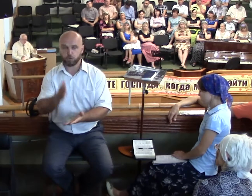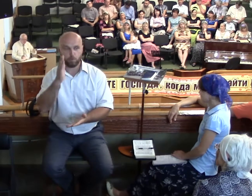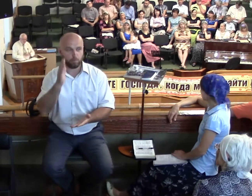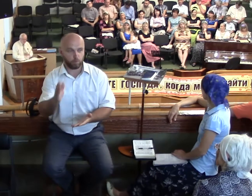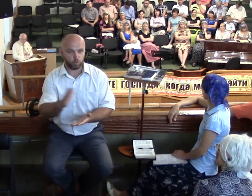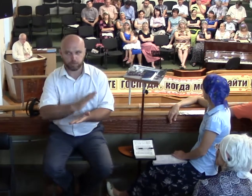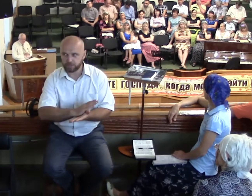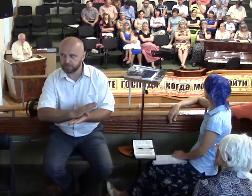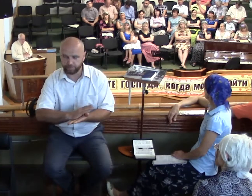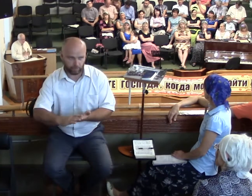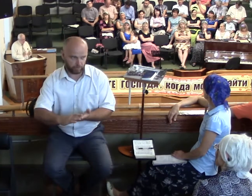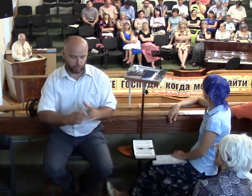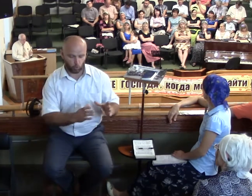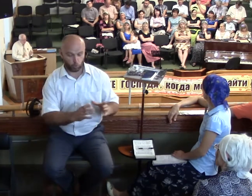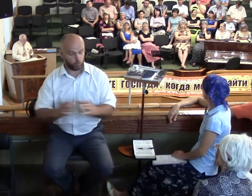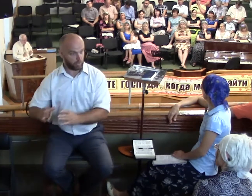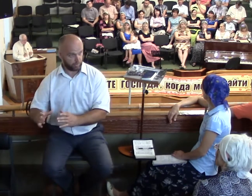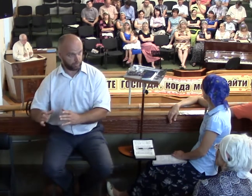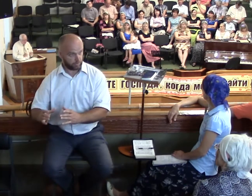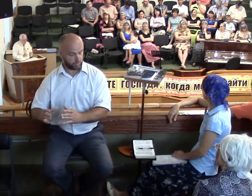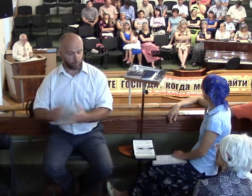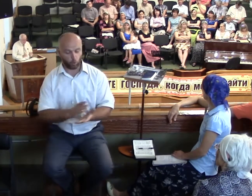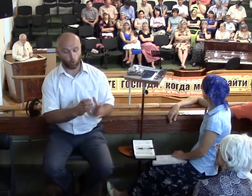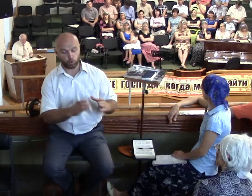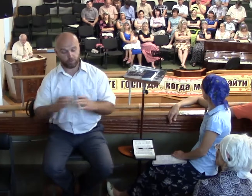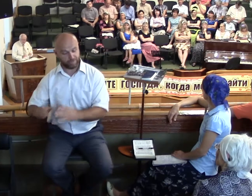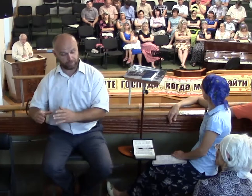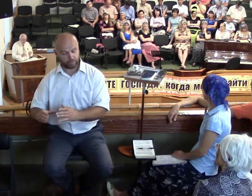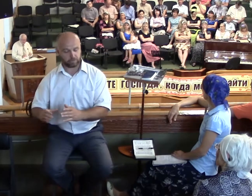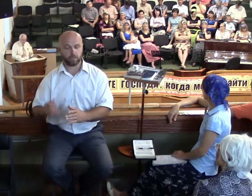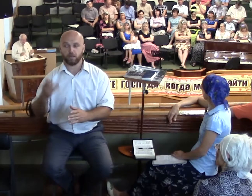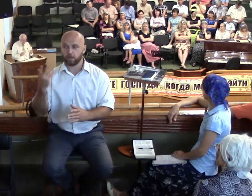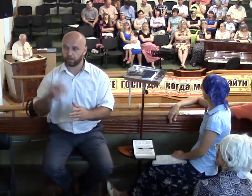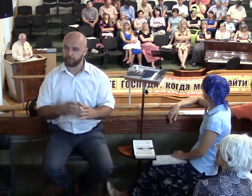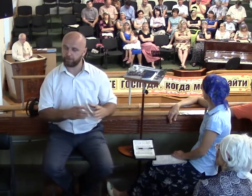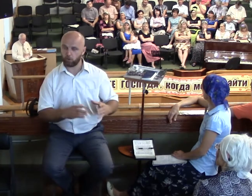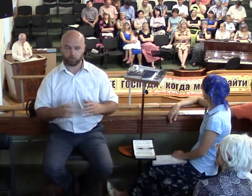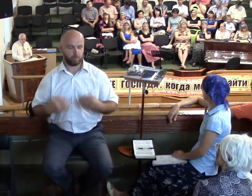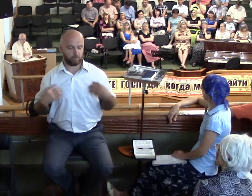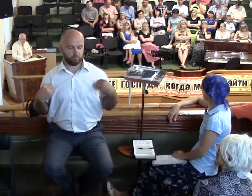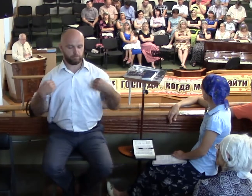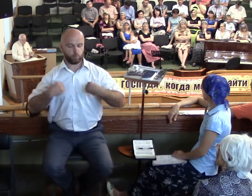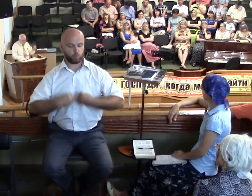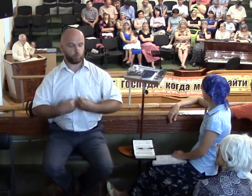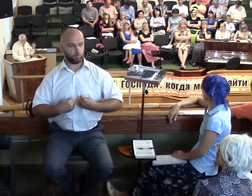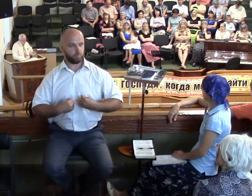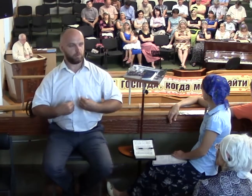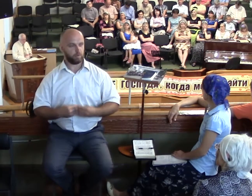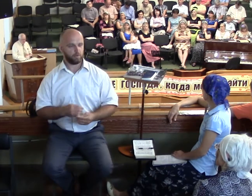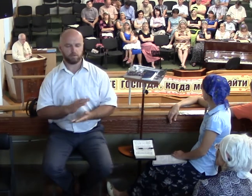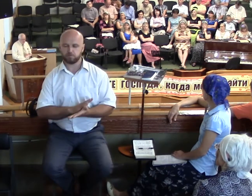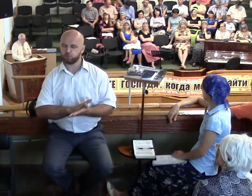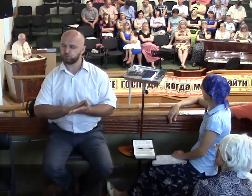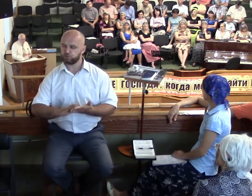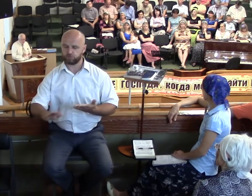есть отделитесь. Братья и сестры, когда вы одели чистый костюм, чистое